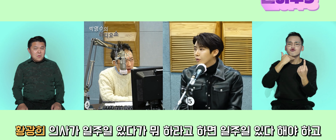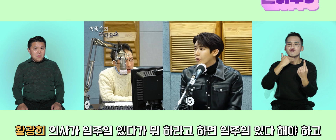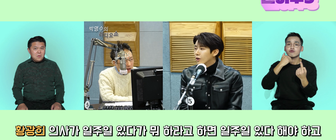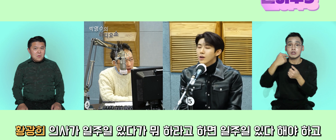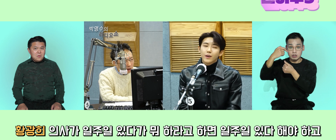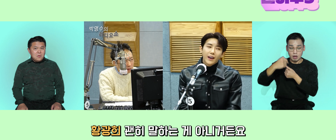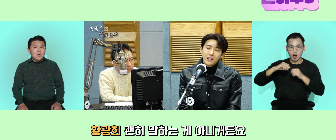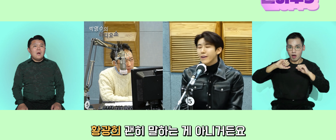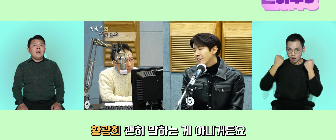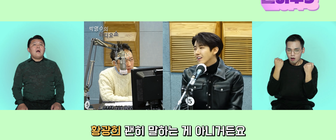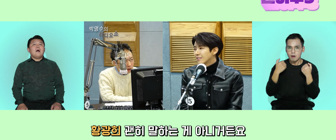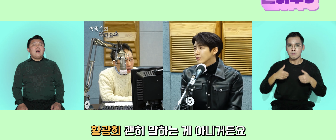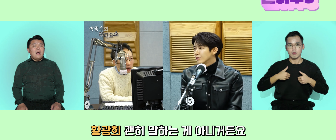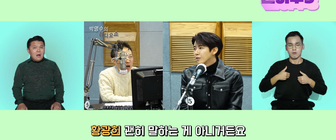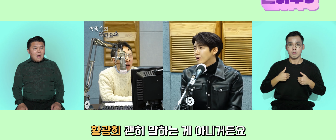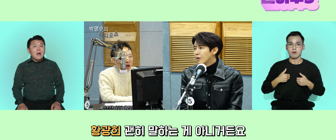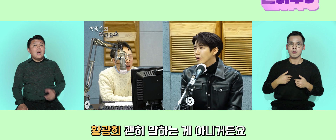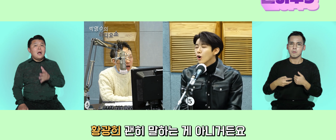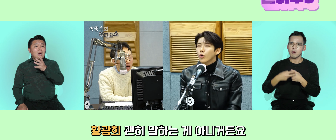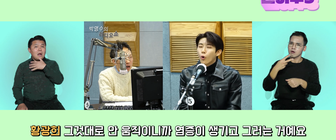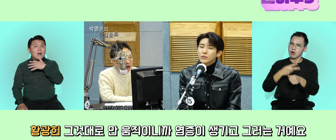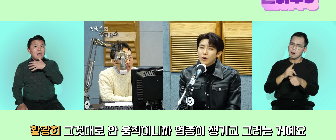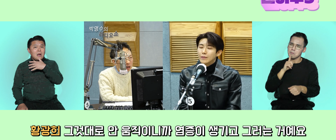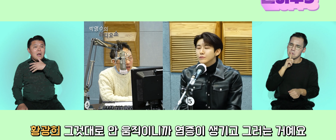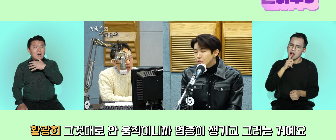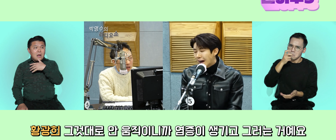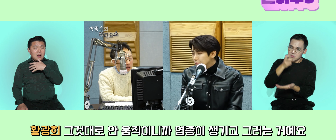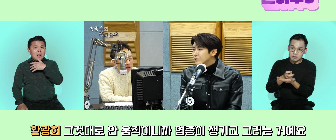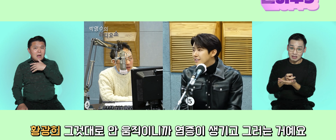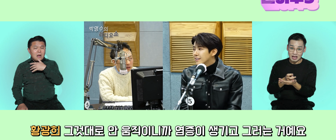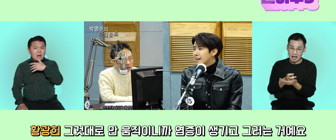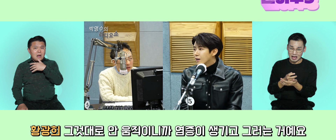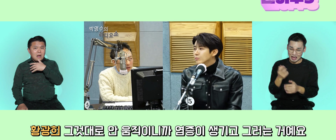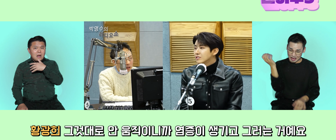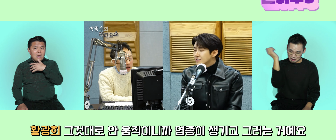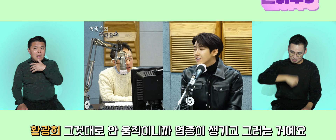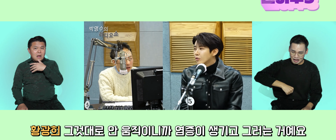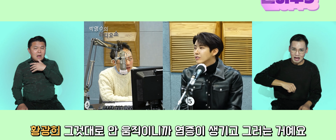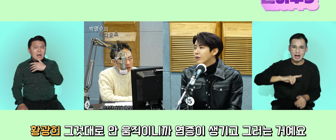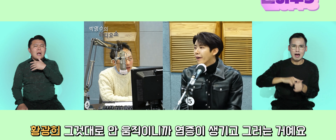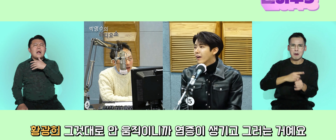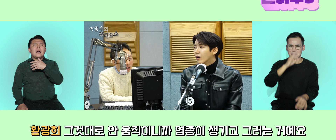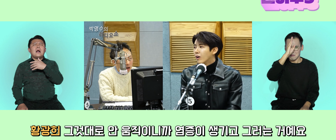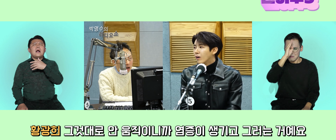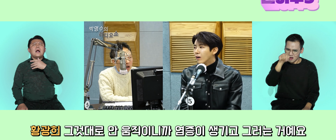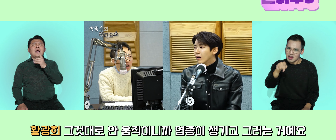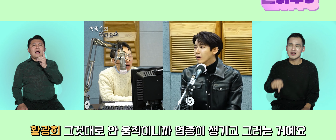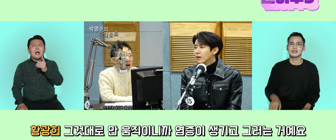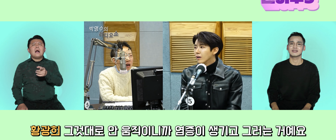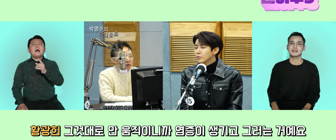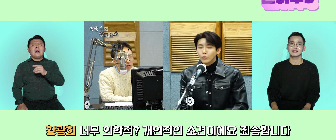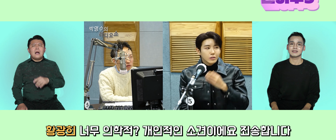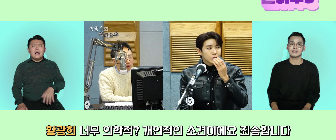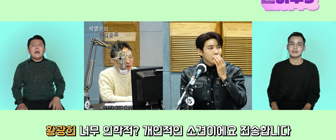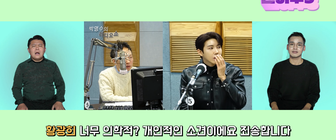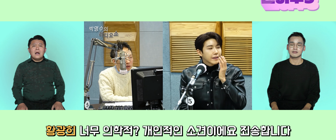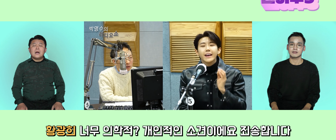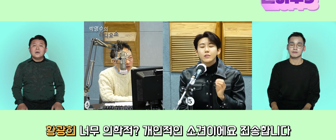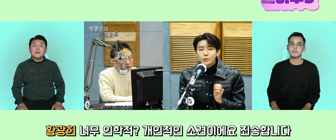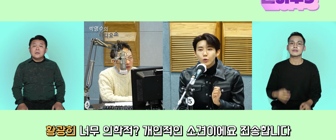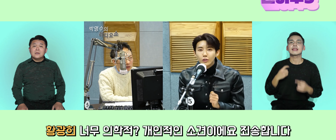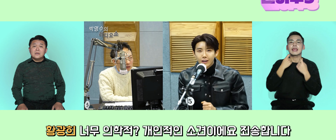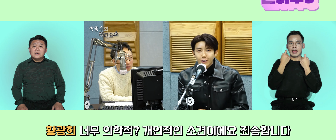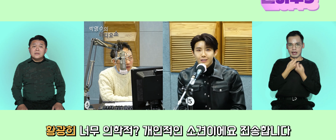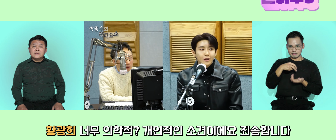일주일 있다가 해야 되고 괜히 말하는 게 아니거든요. 그것대로 안 움직이니까 염증이 생기고 그러는 거예요. 너무 위약적인